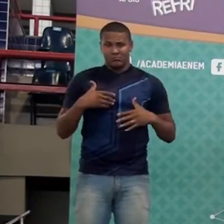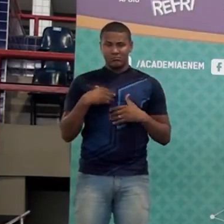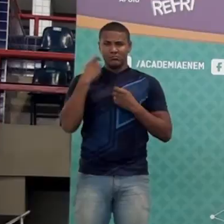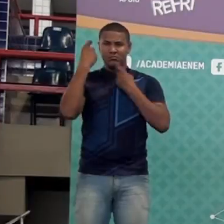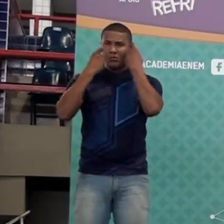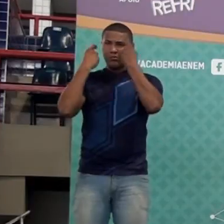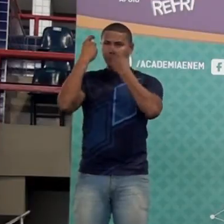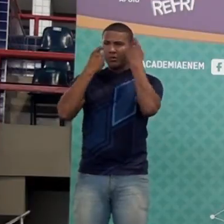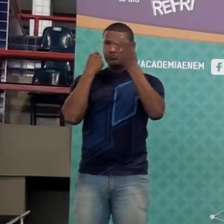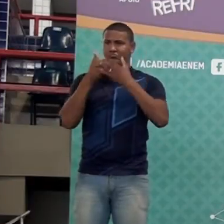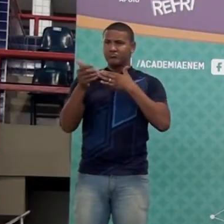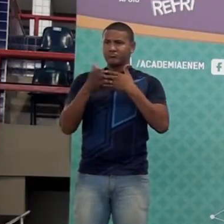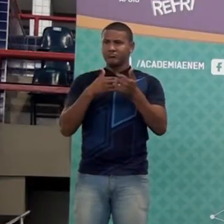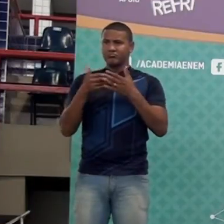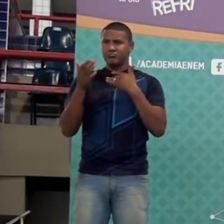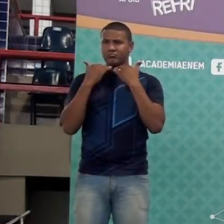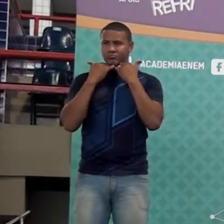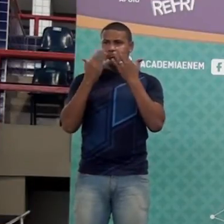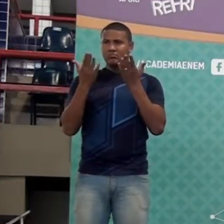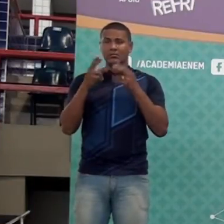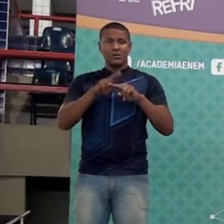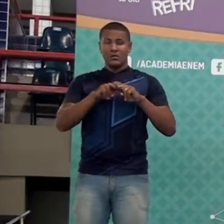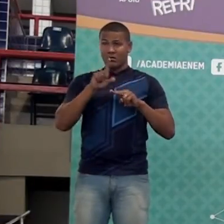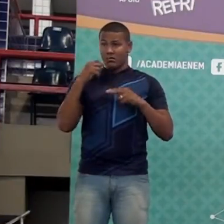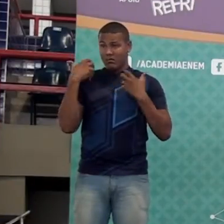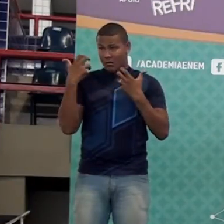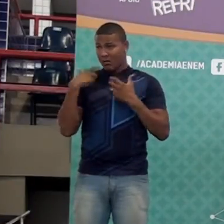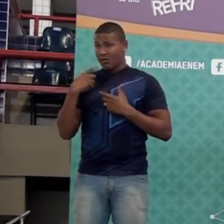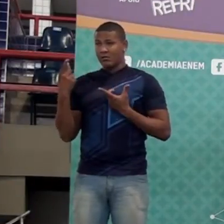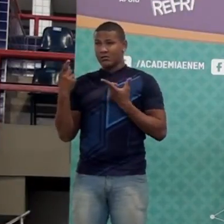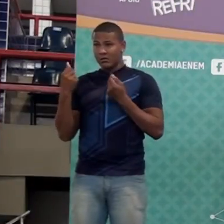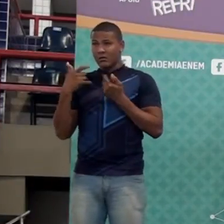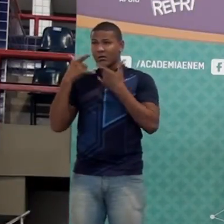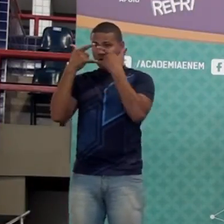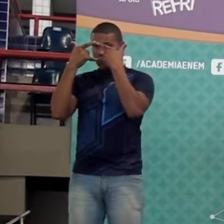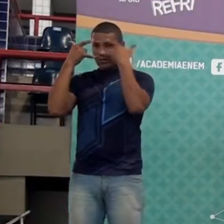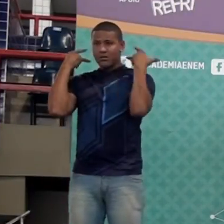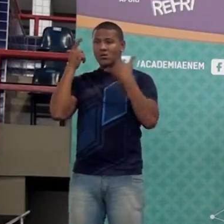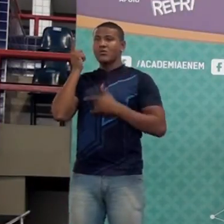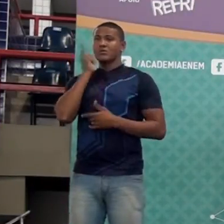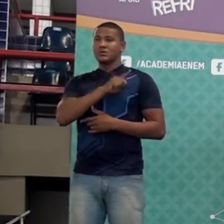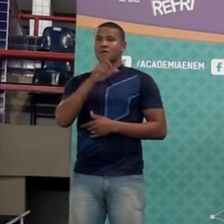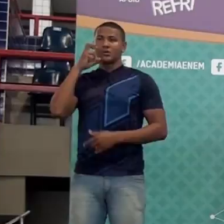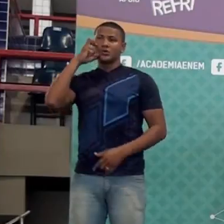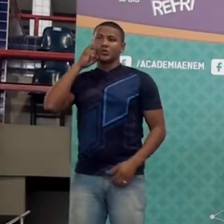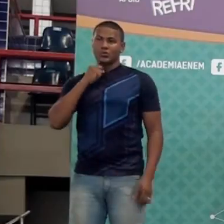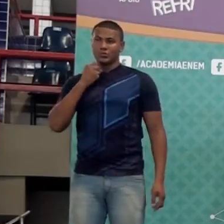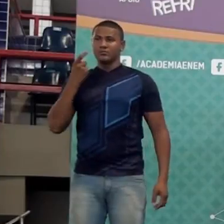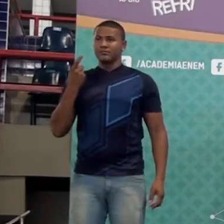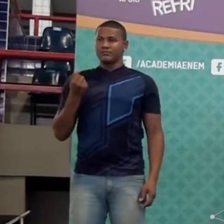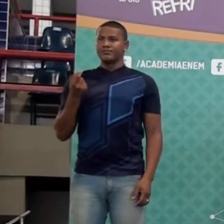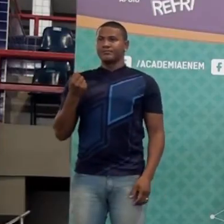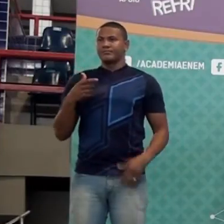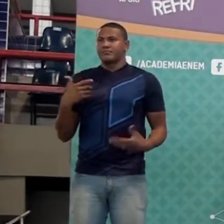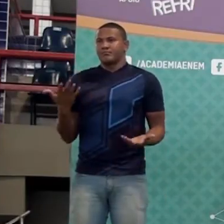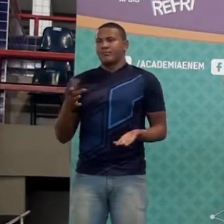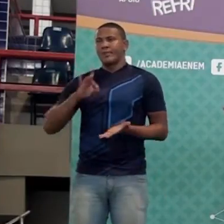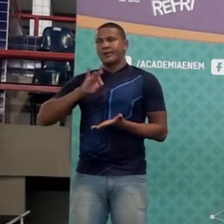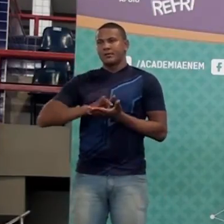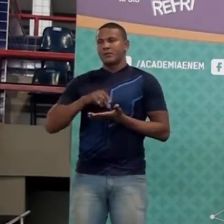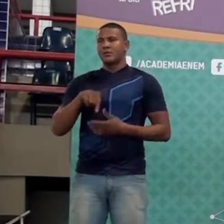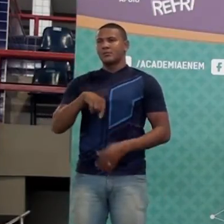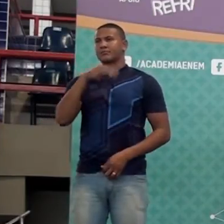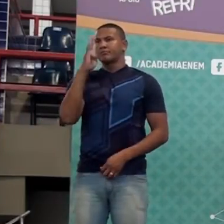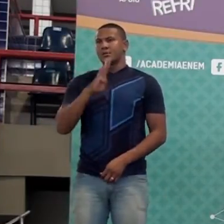ele está preocupado em ter uma alta produtividade para ganhar uma grana com isso, certo? Isso é fato porque no Brasil a gente ainda